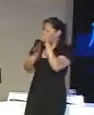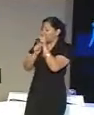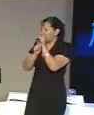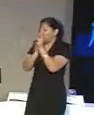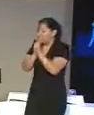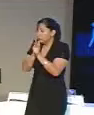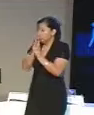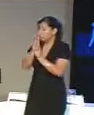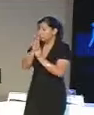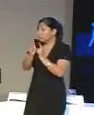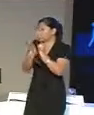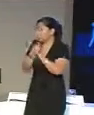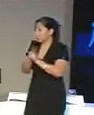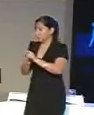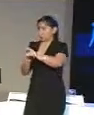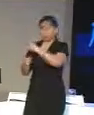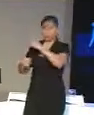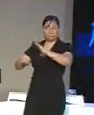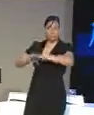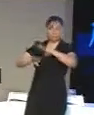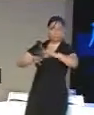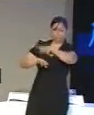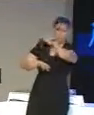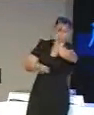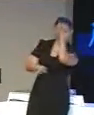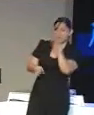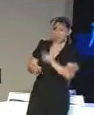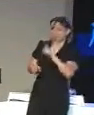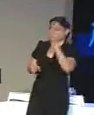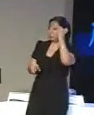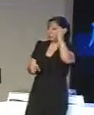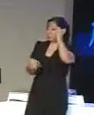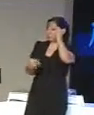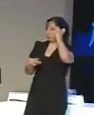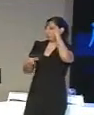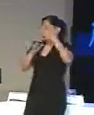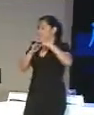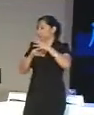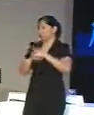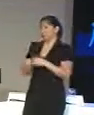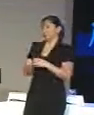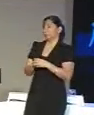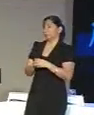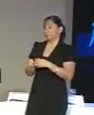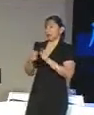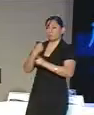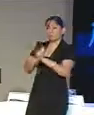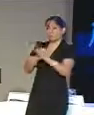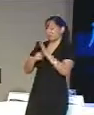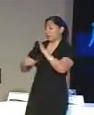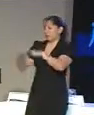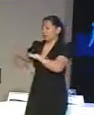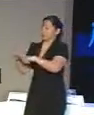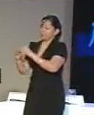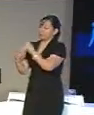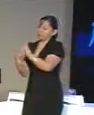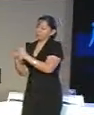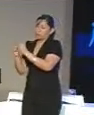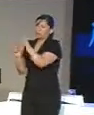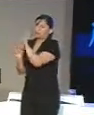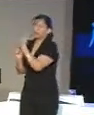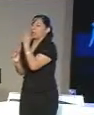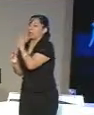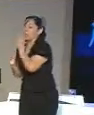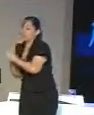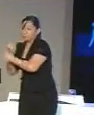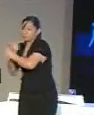importante, que es y más grave, que es la parálisis cerebral. Lo cual no quiere decir que las demás carezcan de importancia,